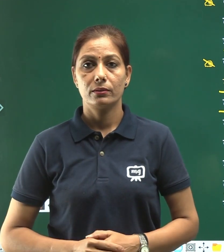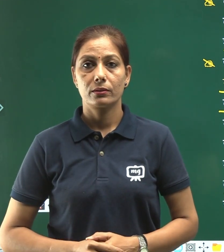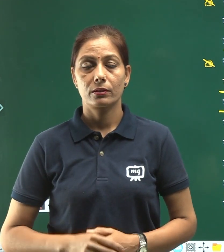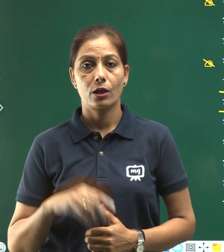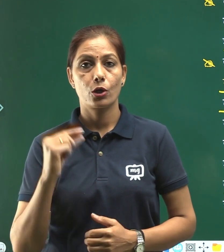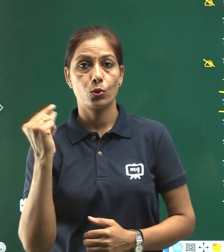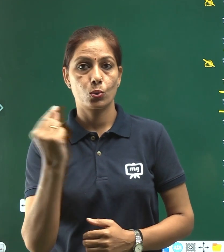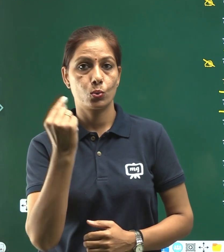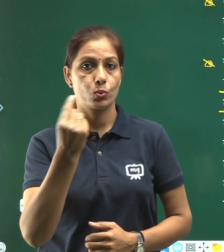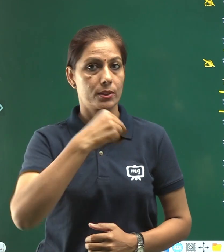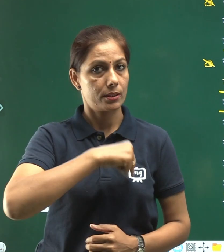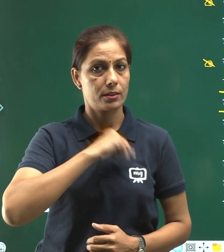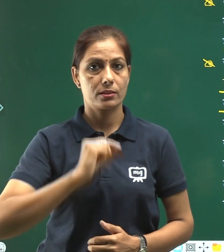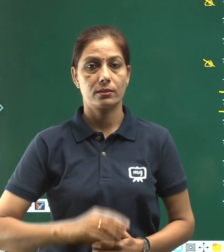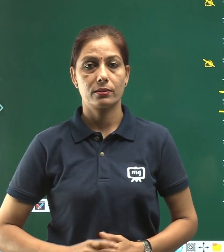प्रयोग करना चाहिए,